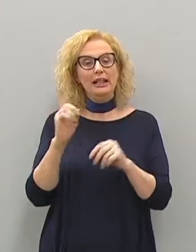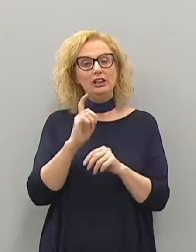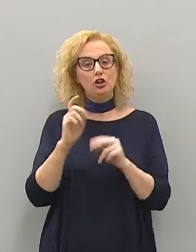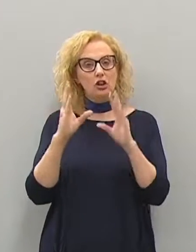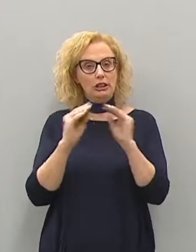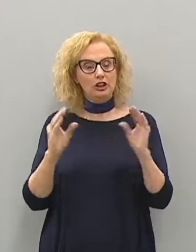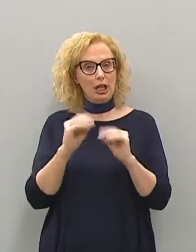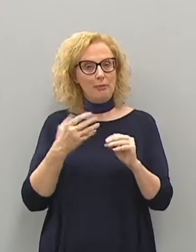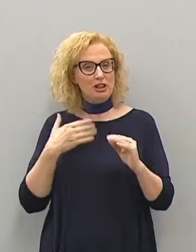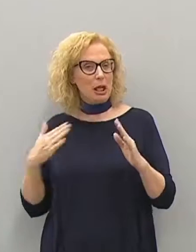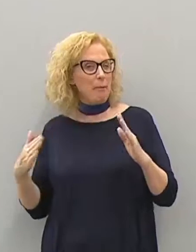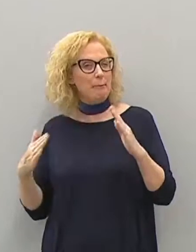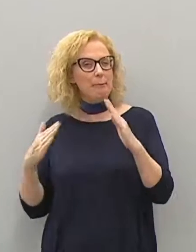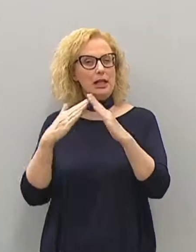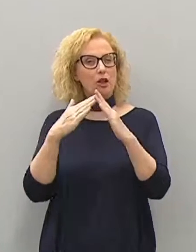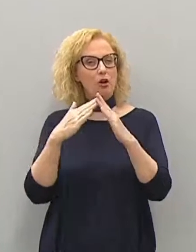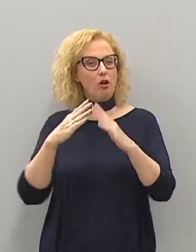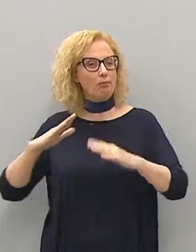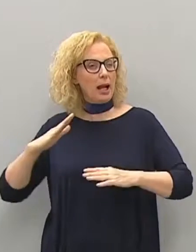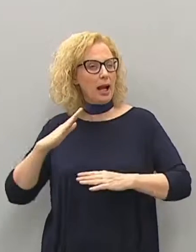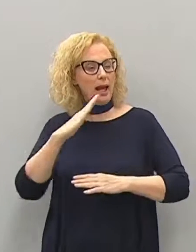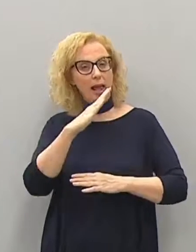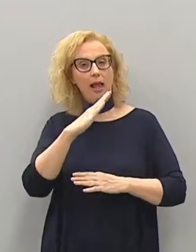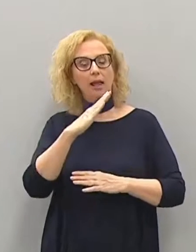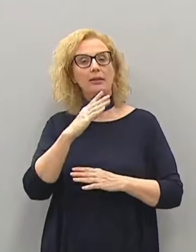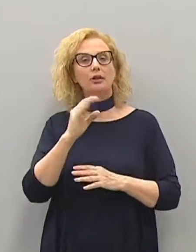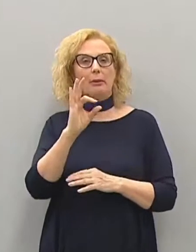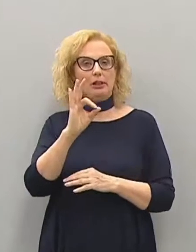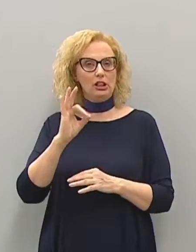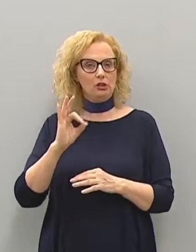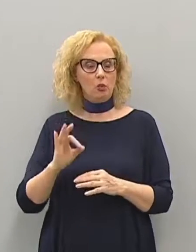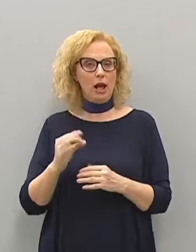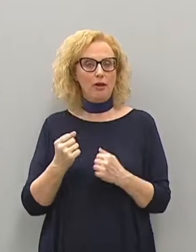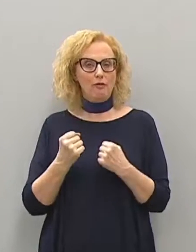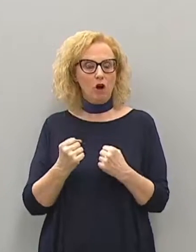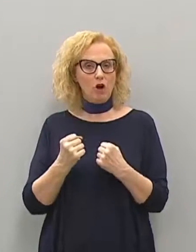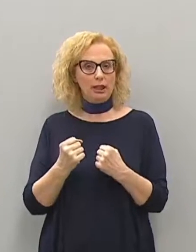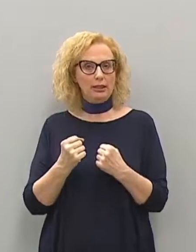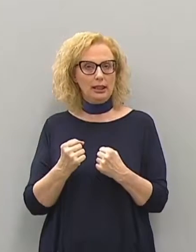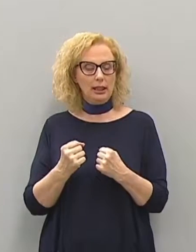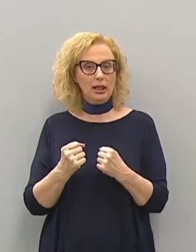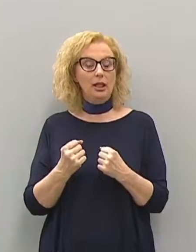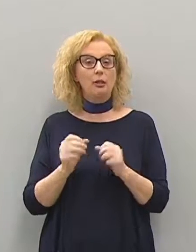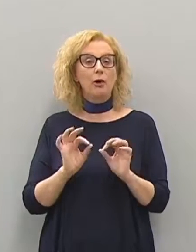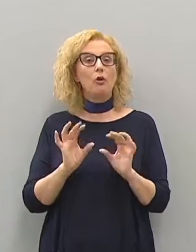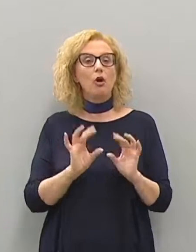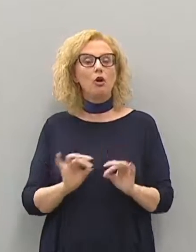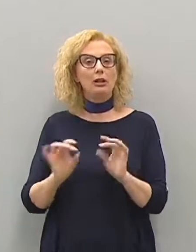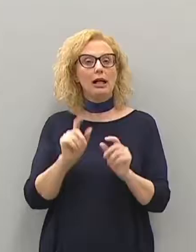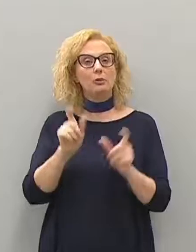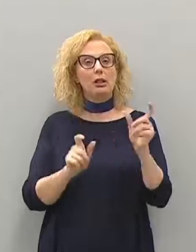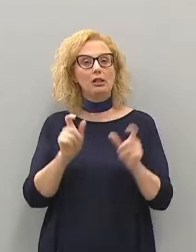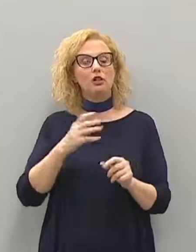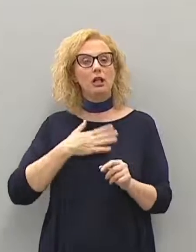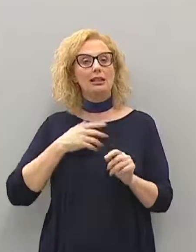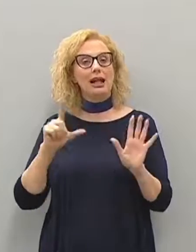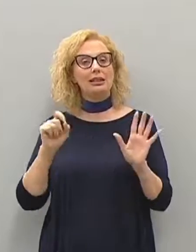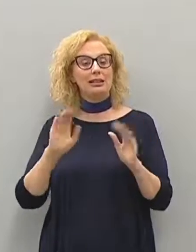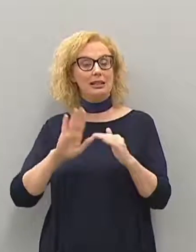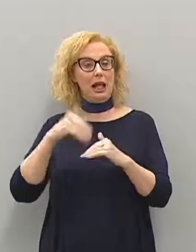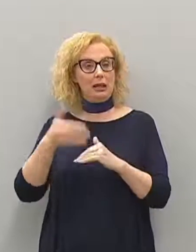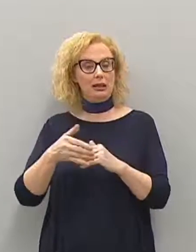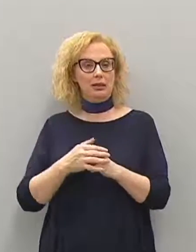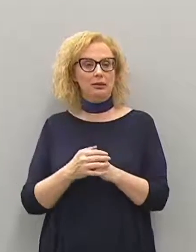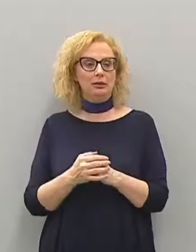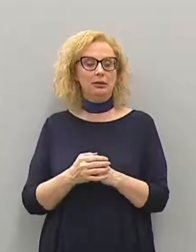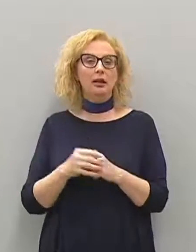di dicembre c'è questa crescita percentuale degli delle dei contagi tra gli over 70 questo ci